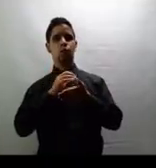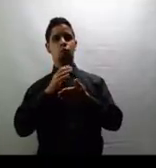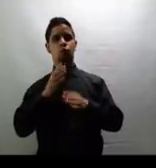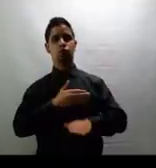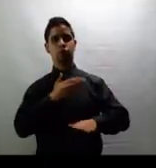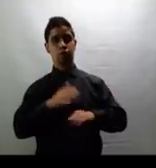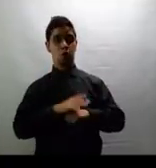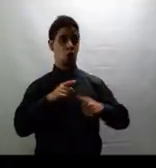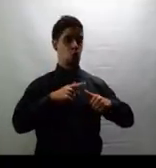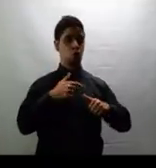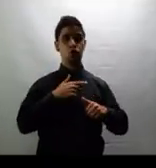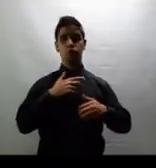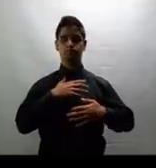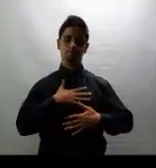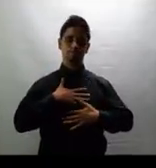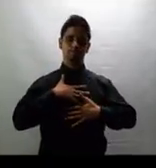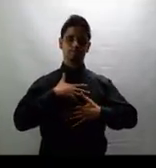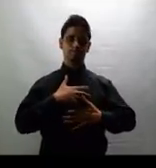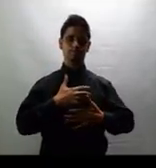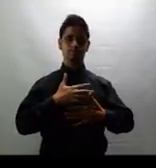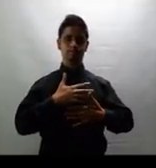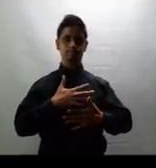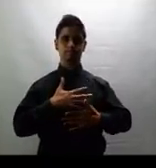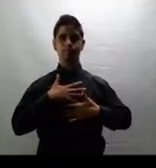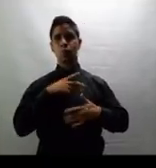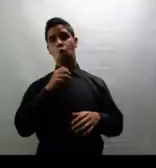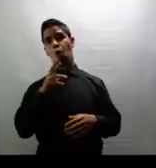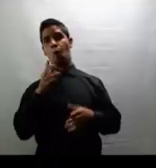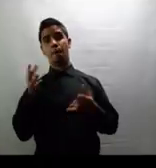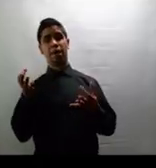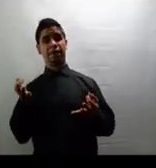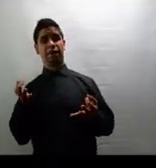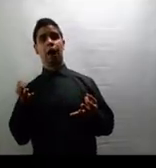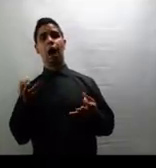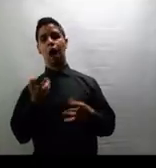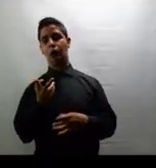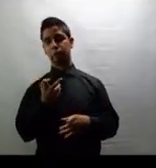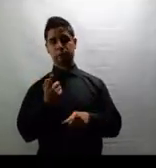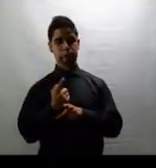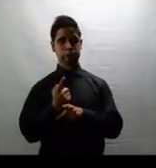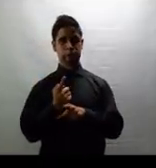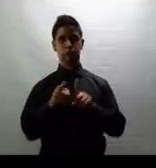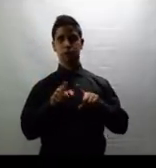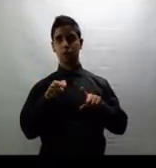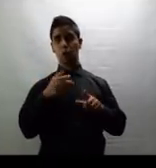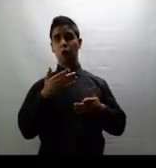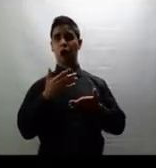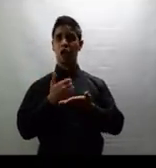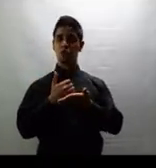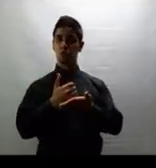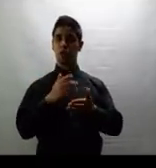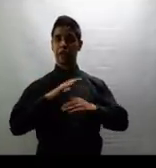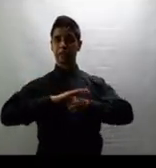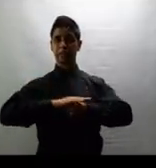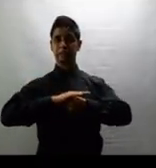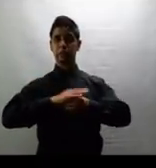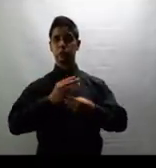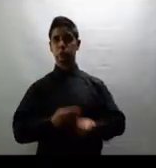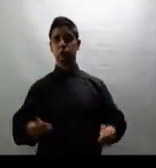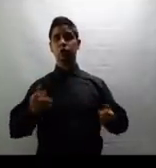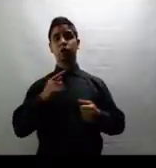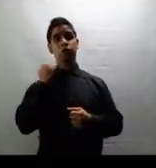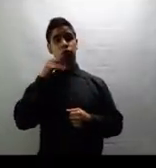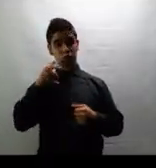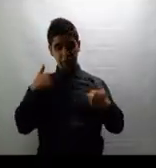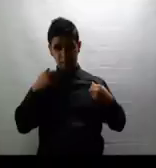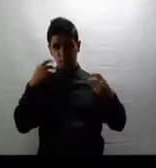dos cosas olvidamos respirar este es el consejo más frecuente para combatir la ansiedad y es uno de los más que funciona si tienes frecuentes episodios